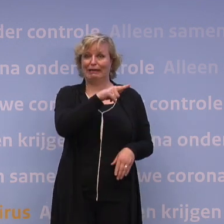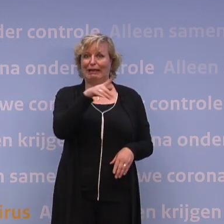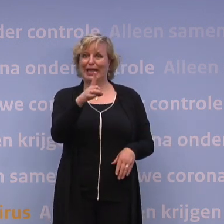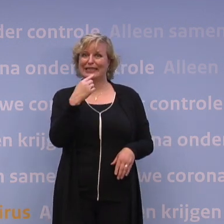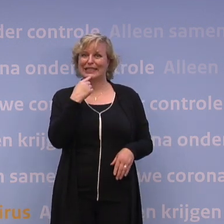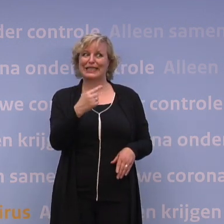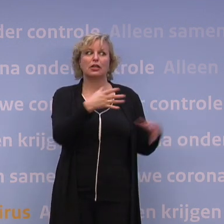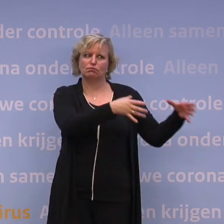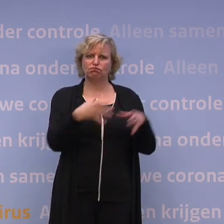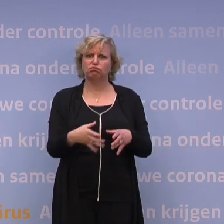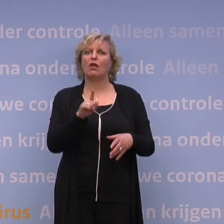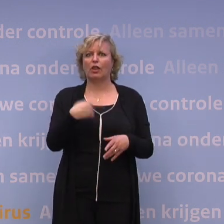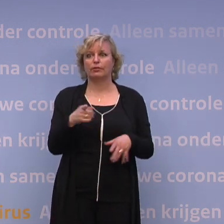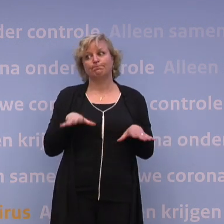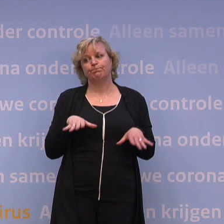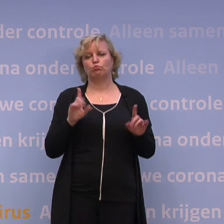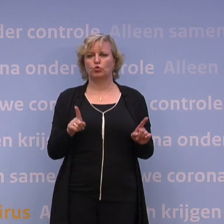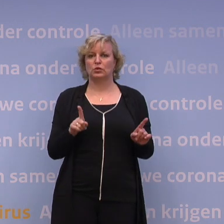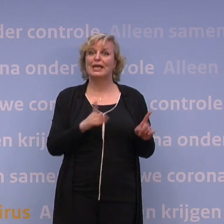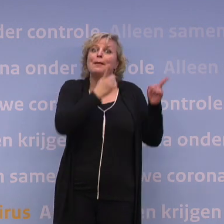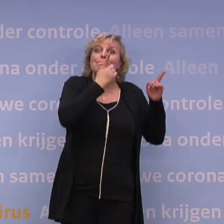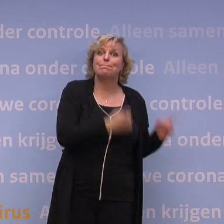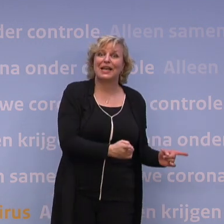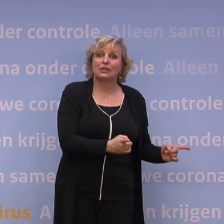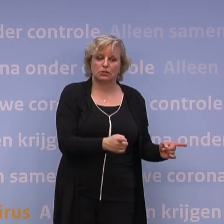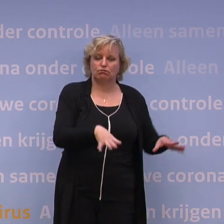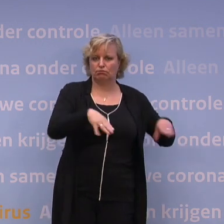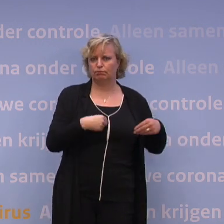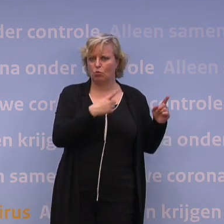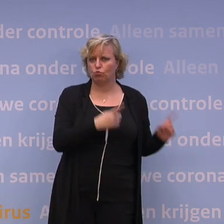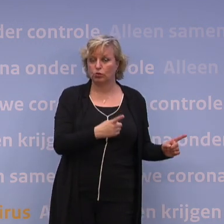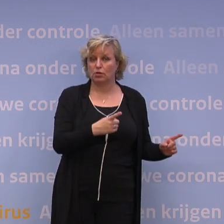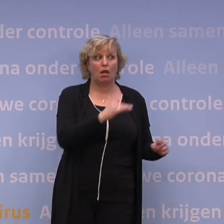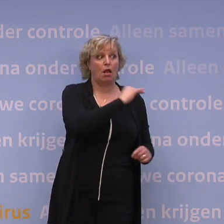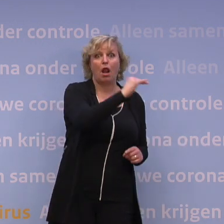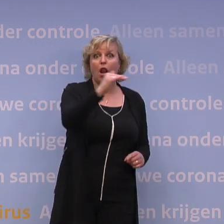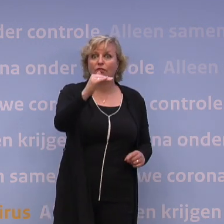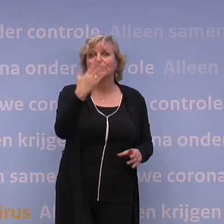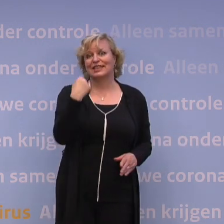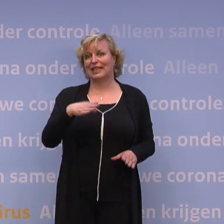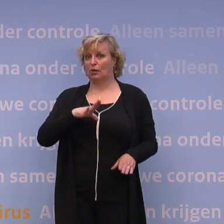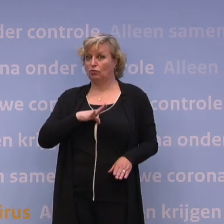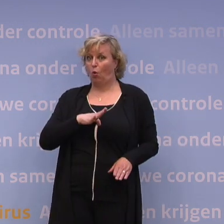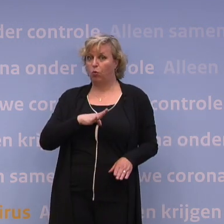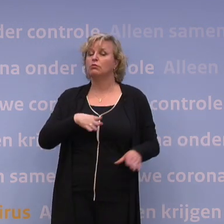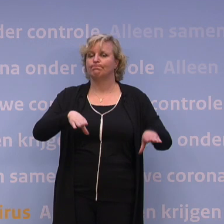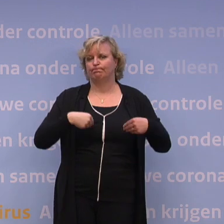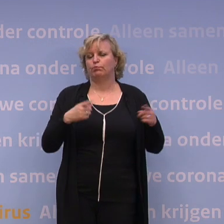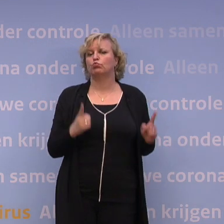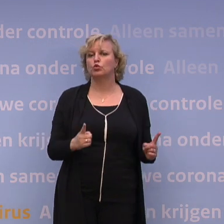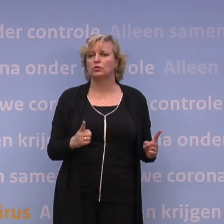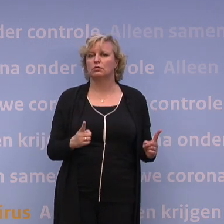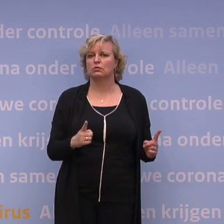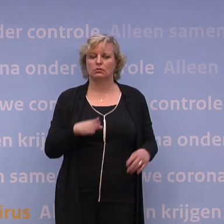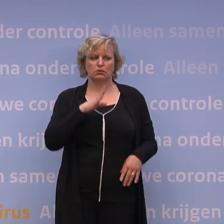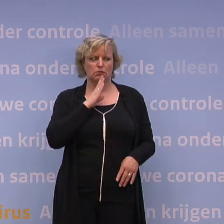dan ga je gewoon met je kont op de bank zitten. Die plicht, daar moet je ook gewoon aan houden, is gewoon een wettelijke norm. Dat geldt in heel veel landen, ook in Nederland, hou je gewoon aan. En ja, als je je afvraagt,